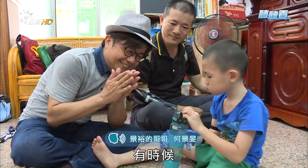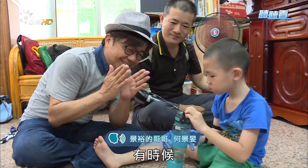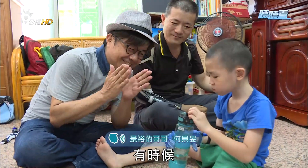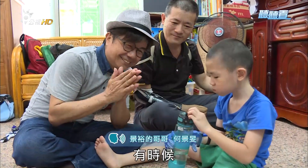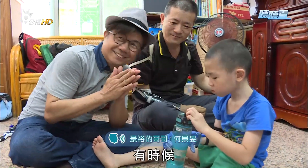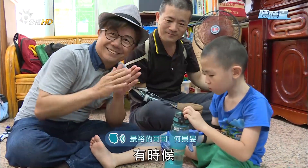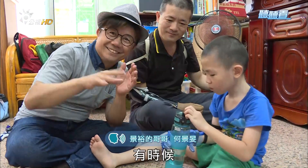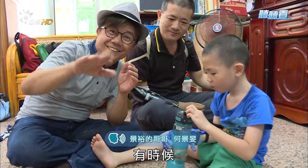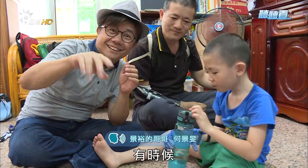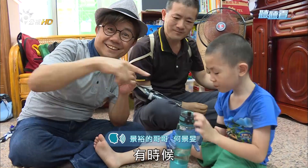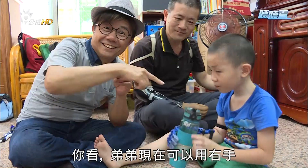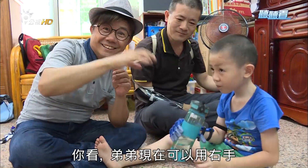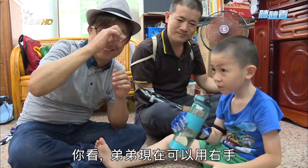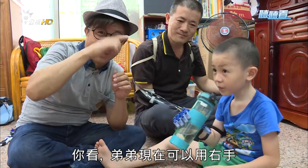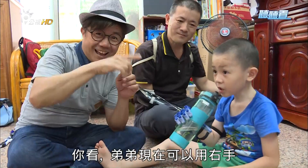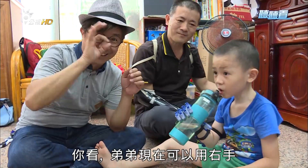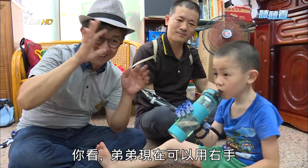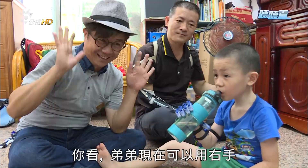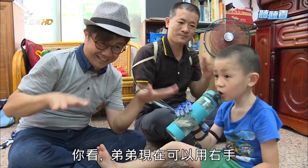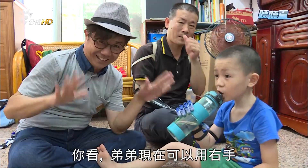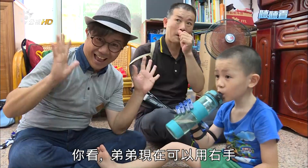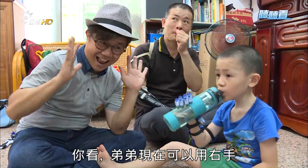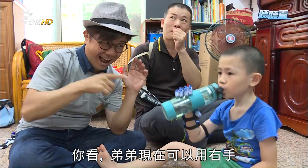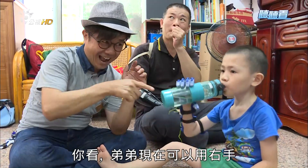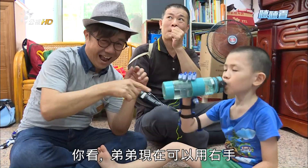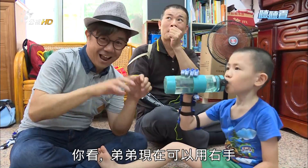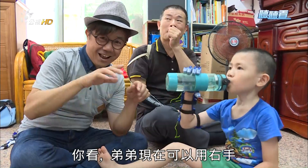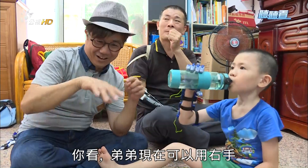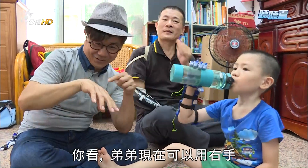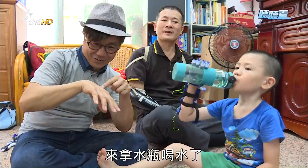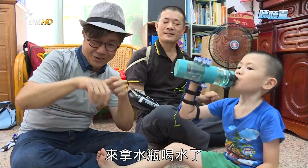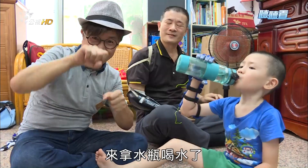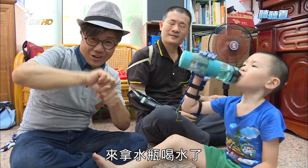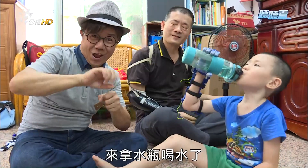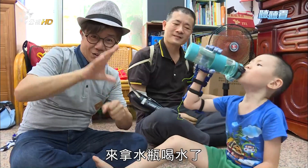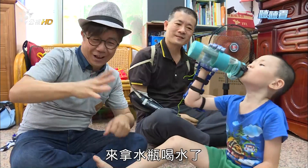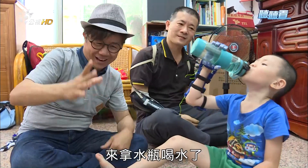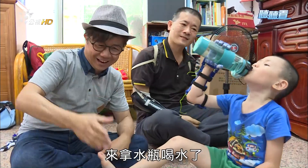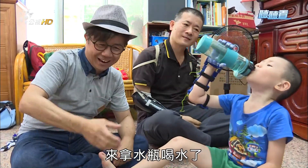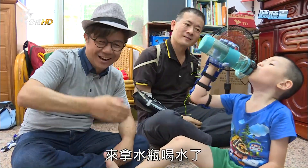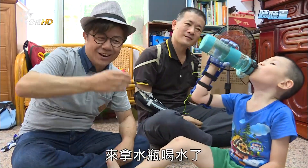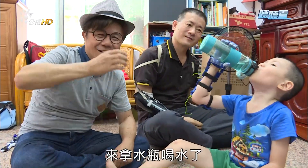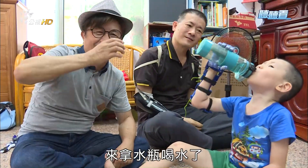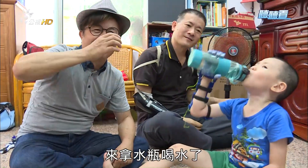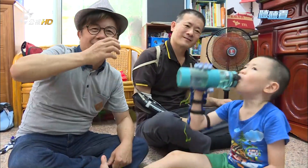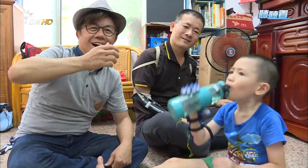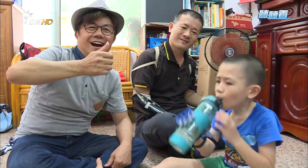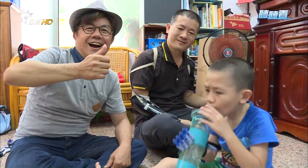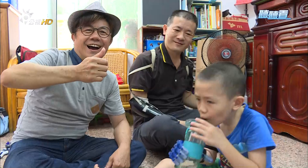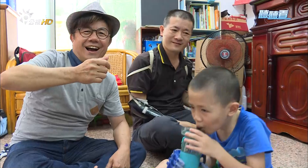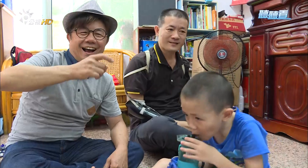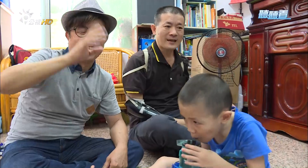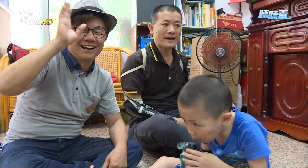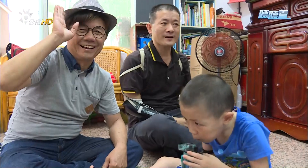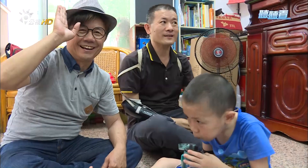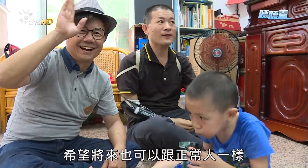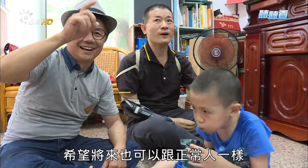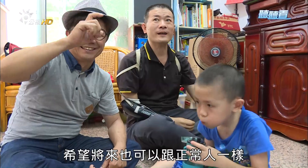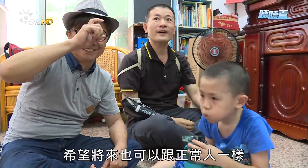候。 你看，弟弟啊，现在可以用右手来拿水瓶喝水了，啊、哦！希望将